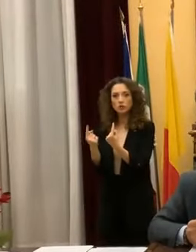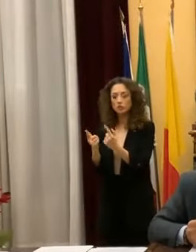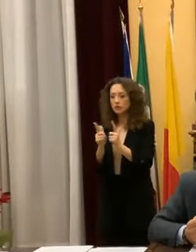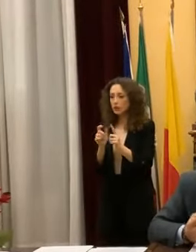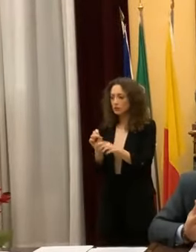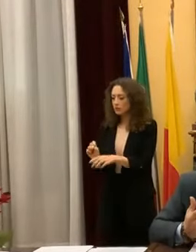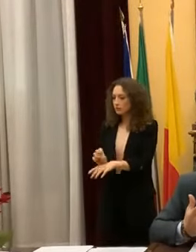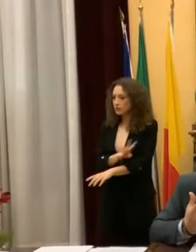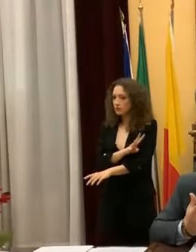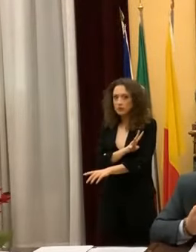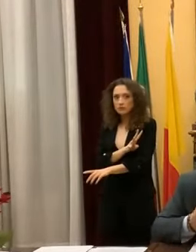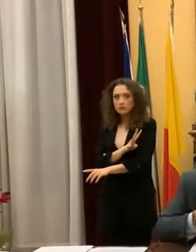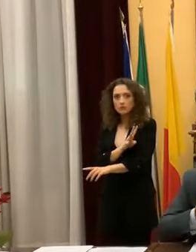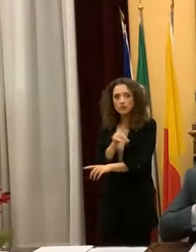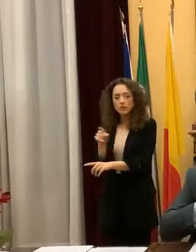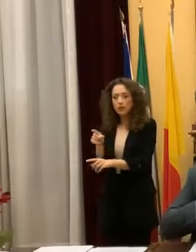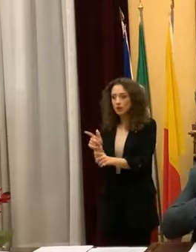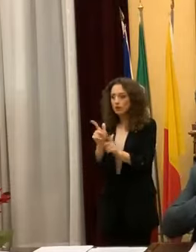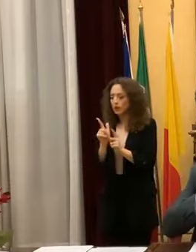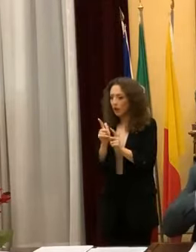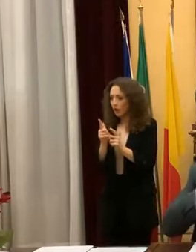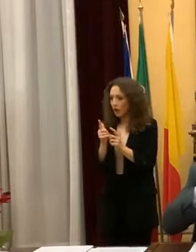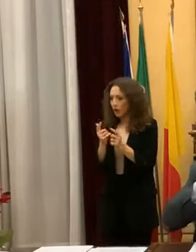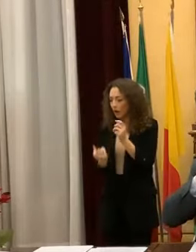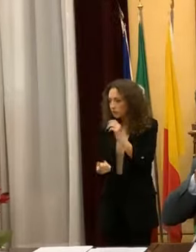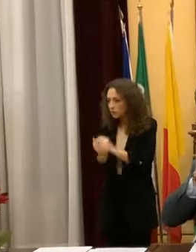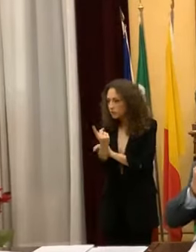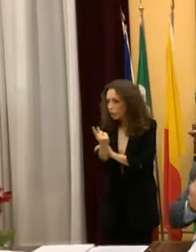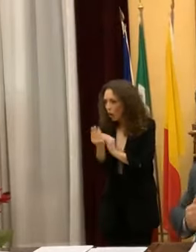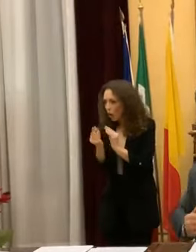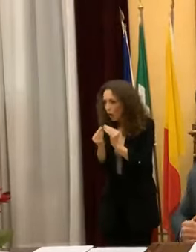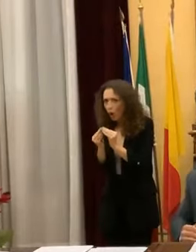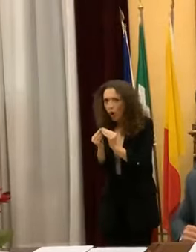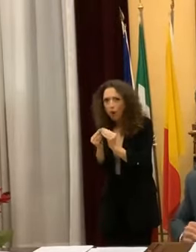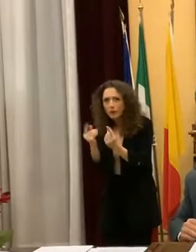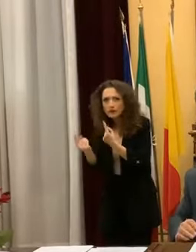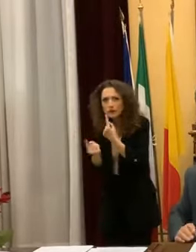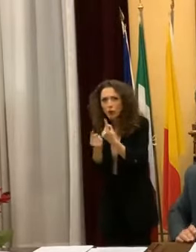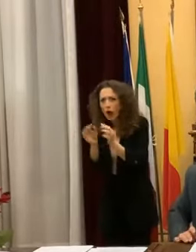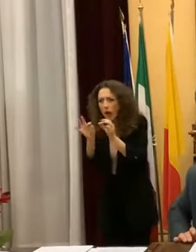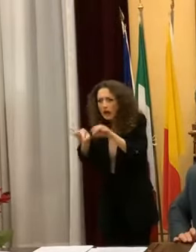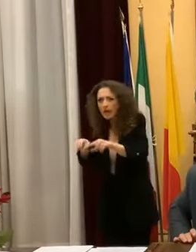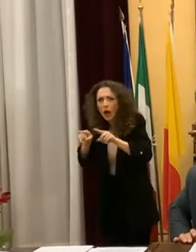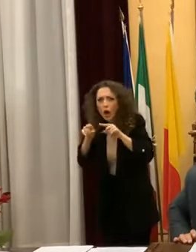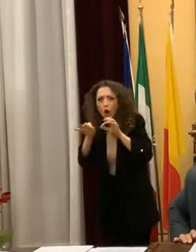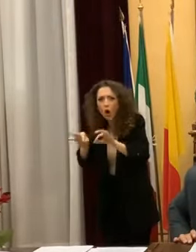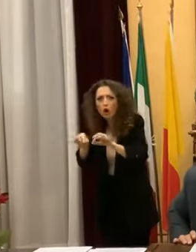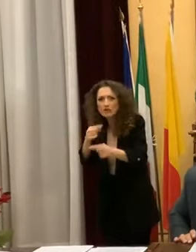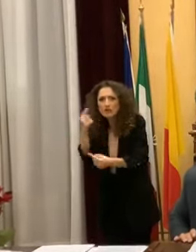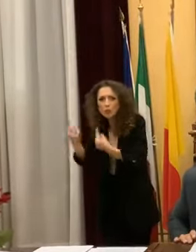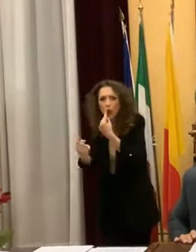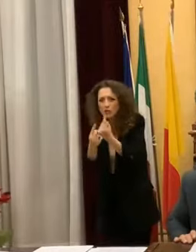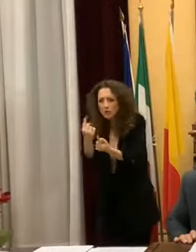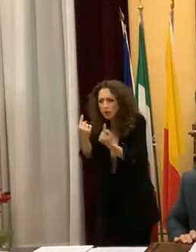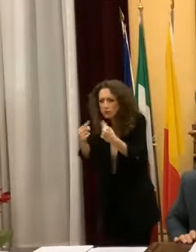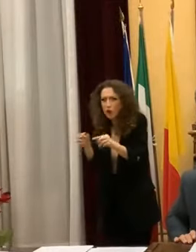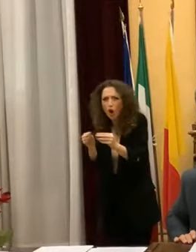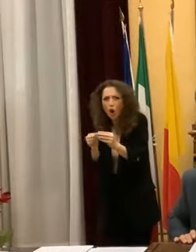portare ad approfondire come mai si è arrivati a questa situazione